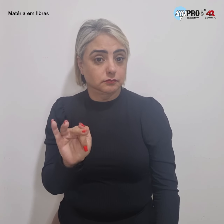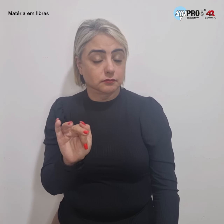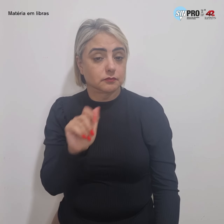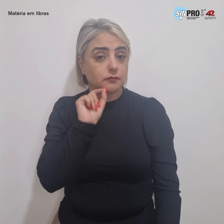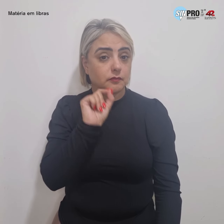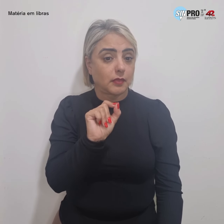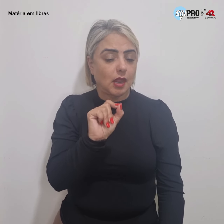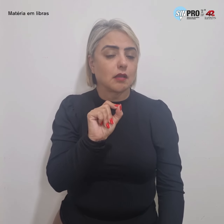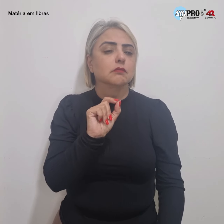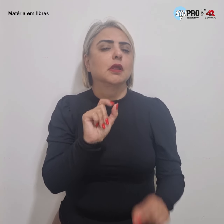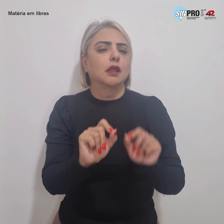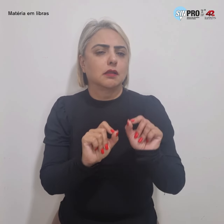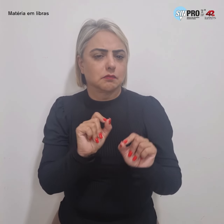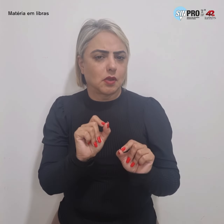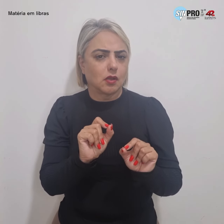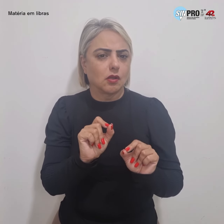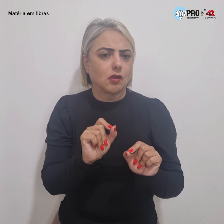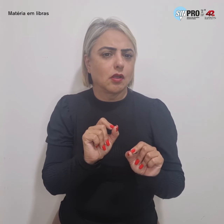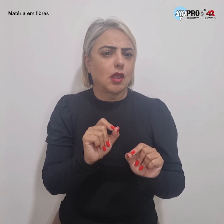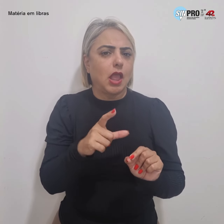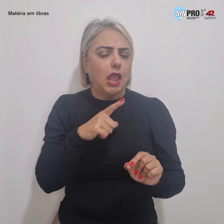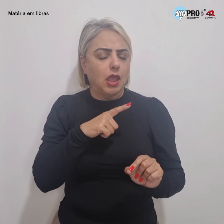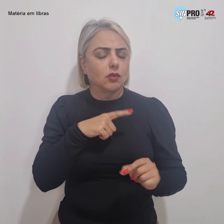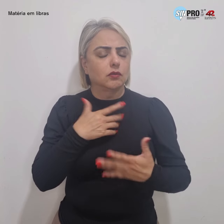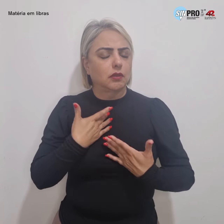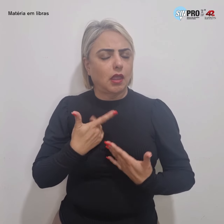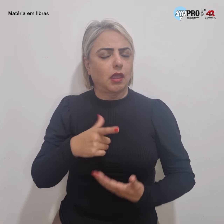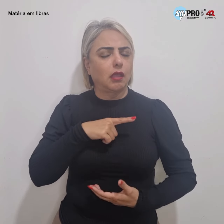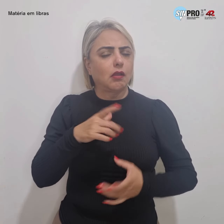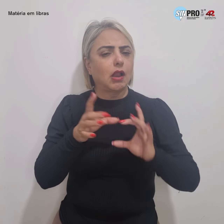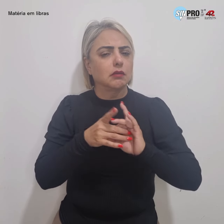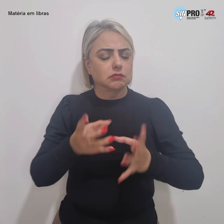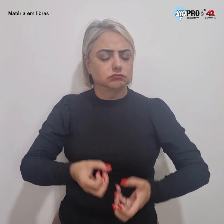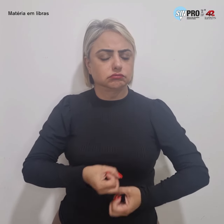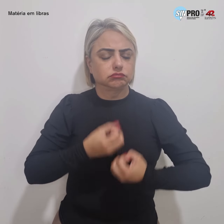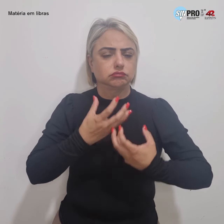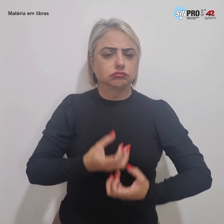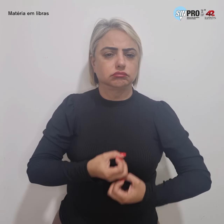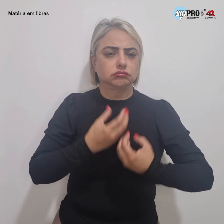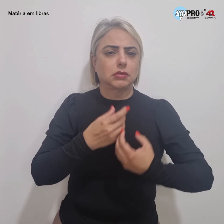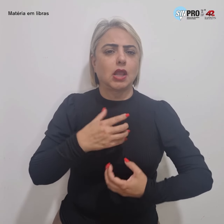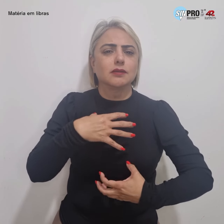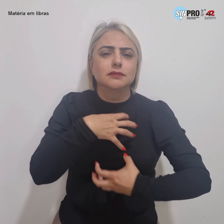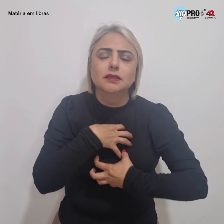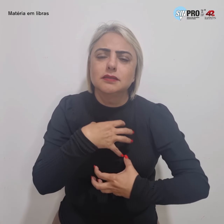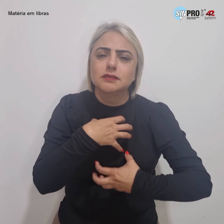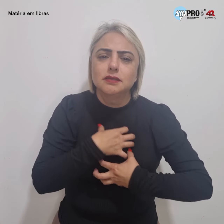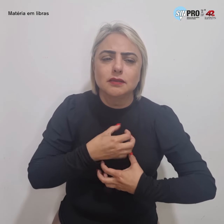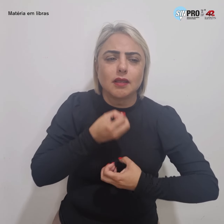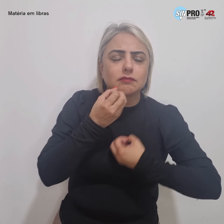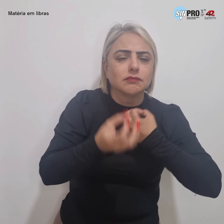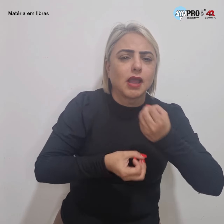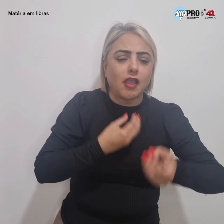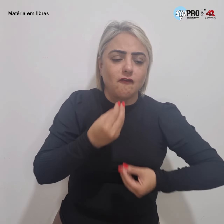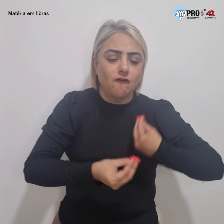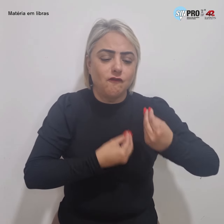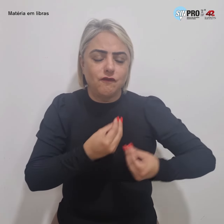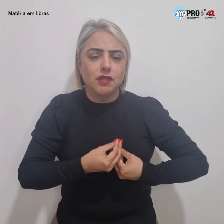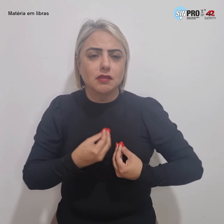essa questão, tomo a liberdade de expressar aquilo que sinto, vivo e pesquiso